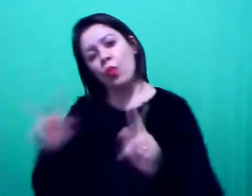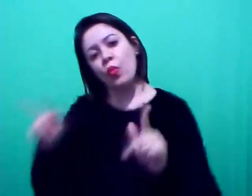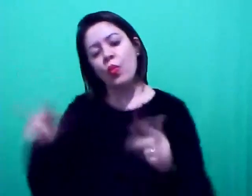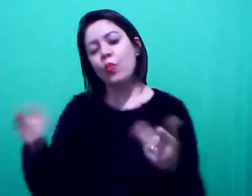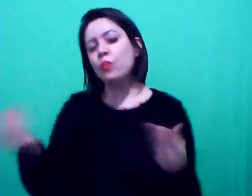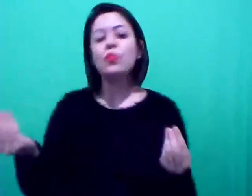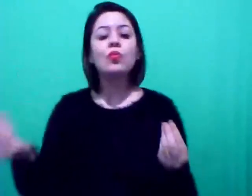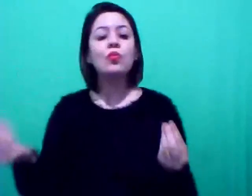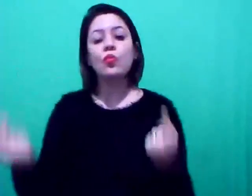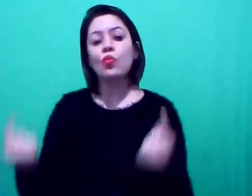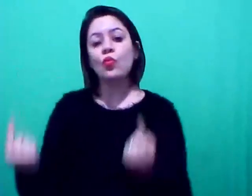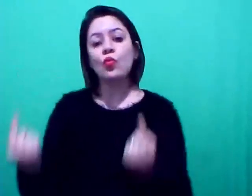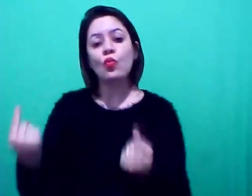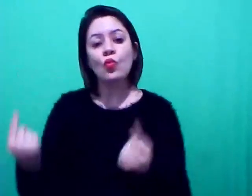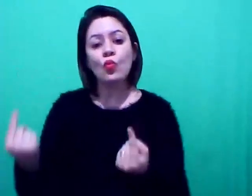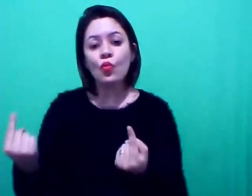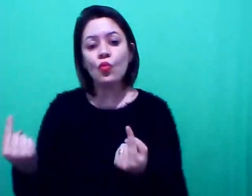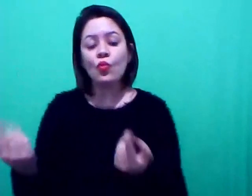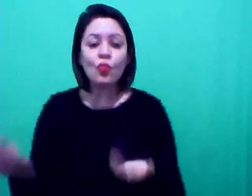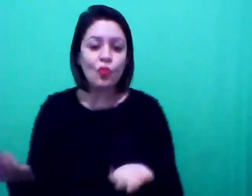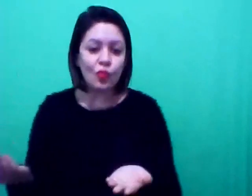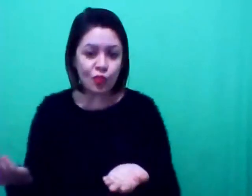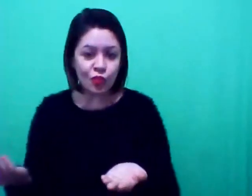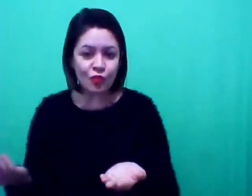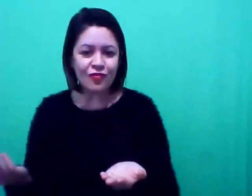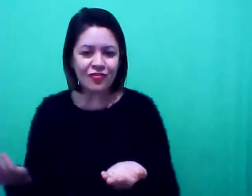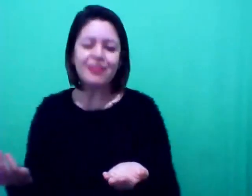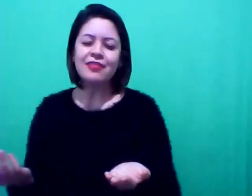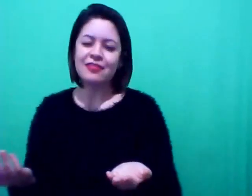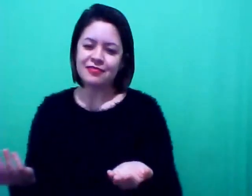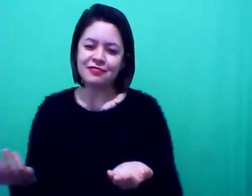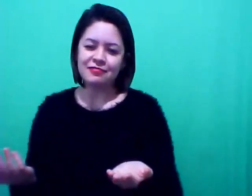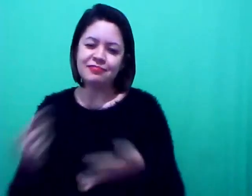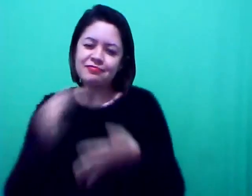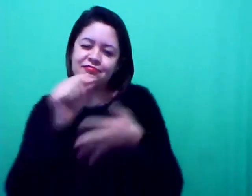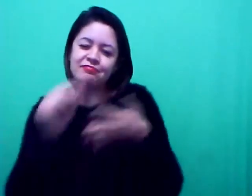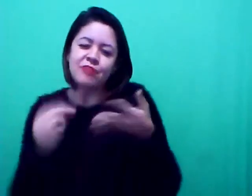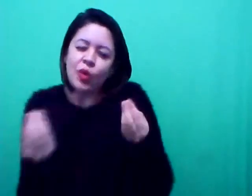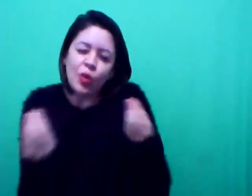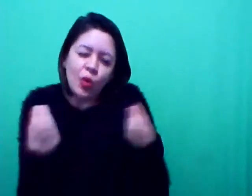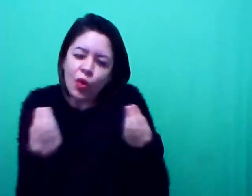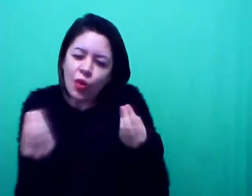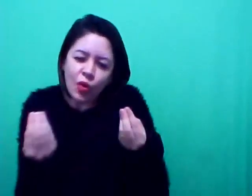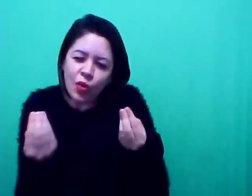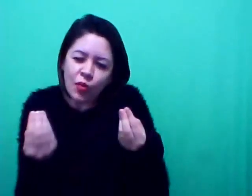Ela é diferente do português ou ela é igual? E quais são, né, essas diferenças, se é diferente? Quais são